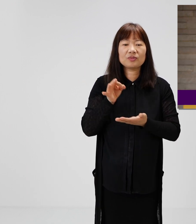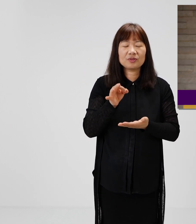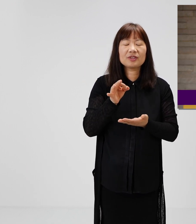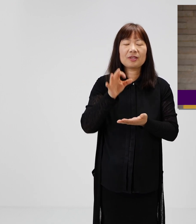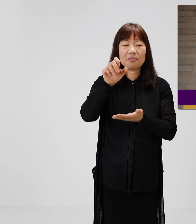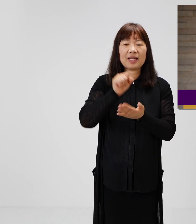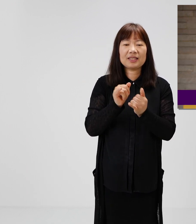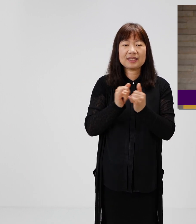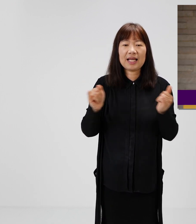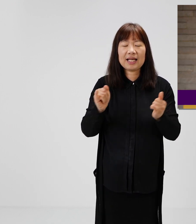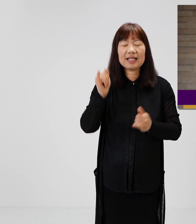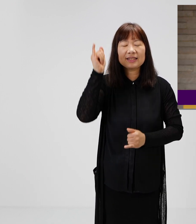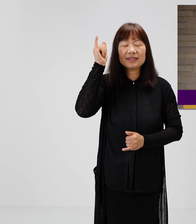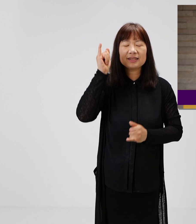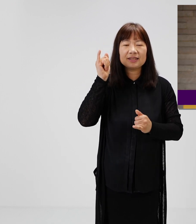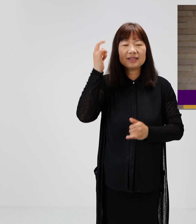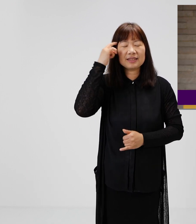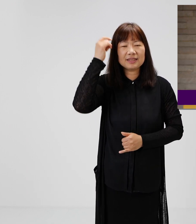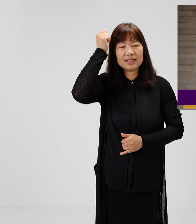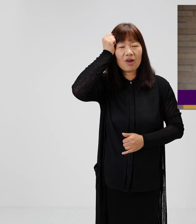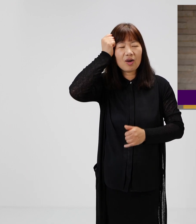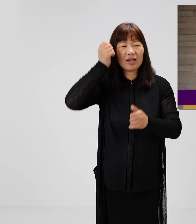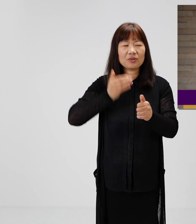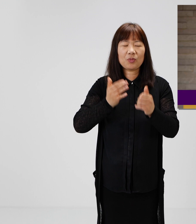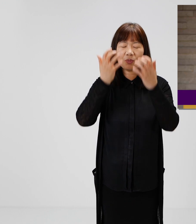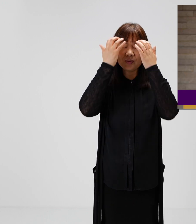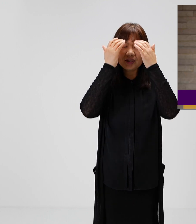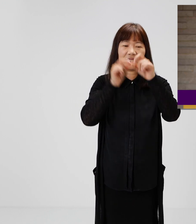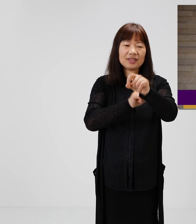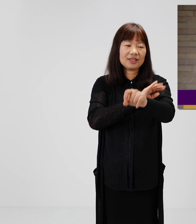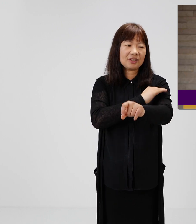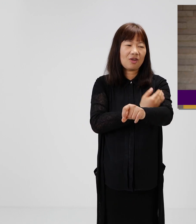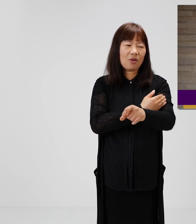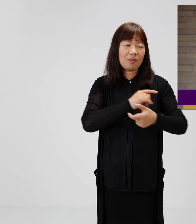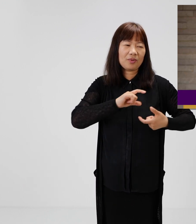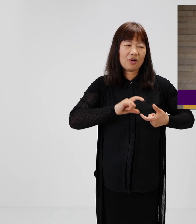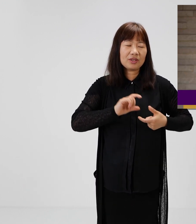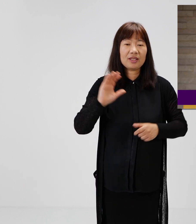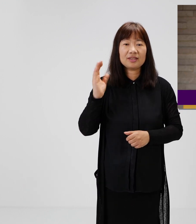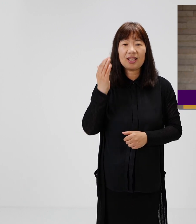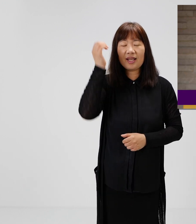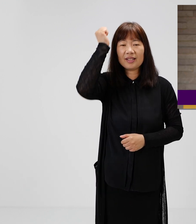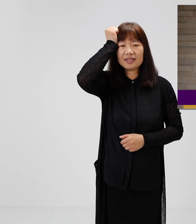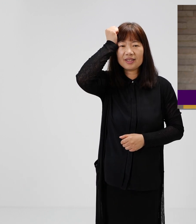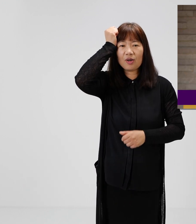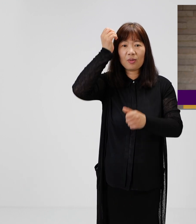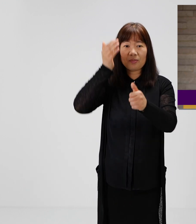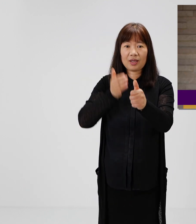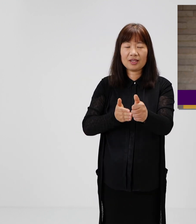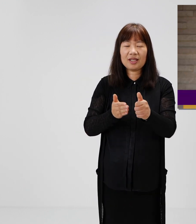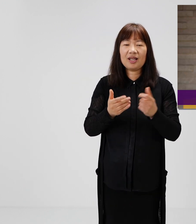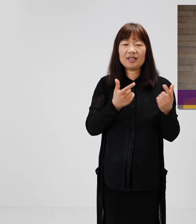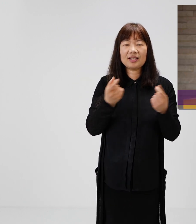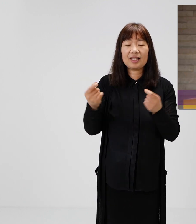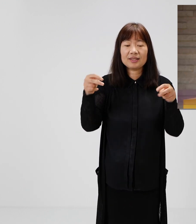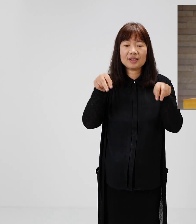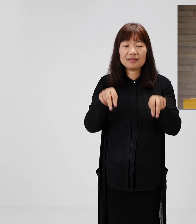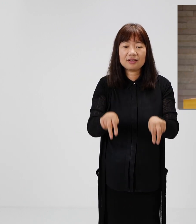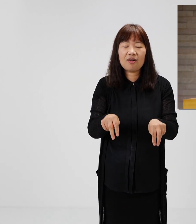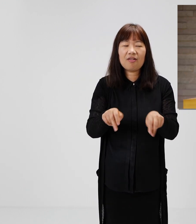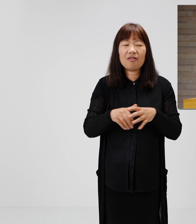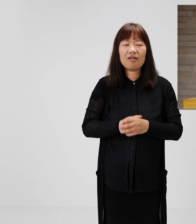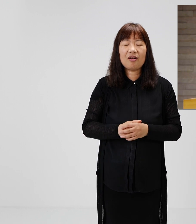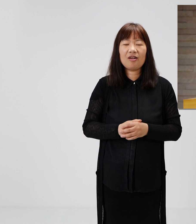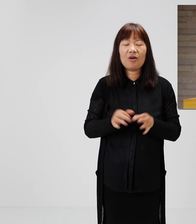사실을 잊지 마시고 그 고난 자체가 특권이고 명예라는 것을 기억하시면서 다 같이